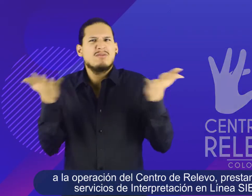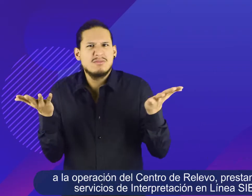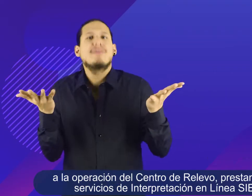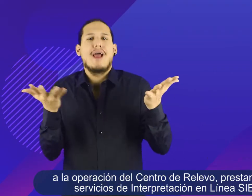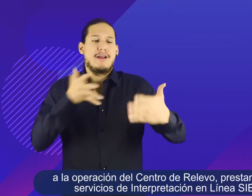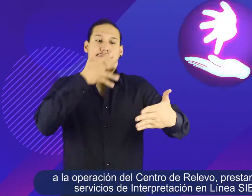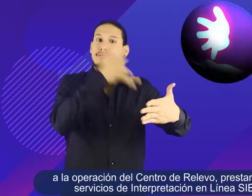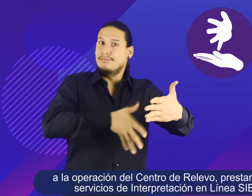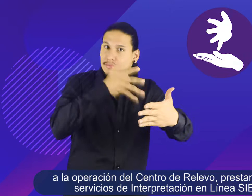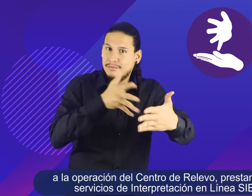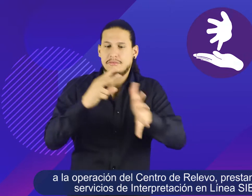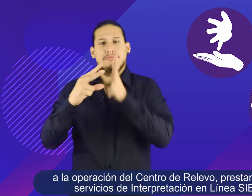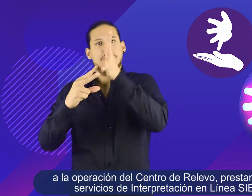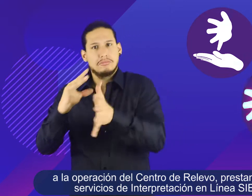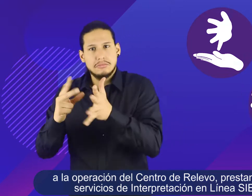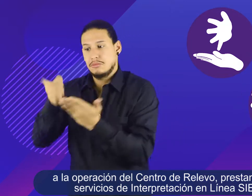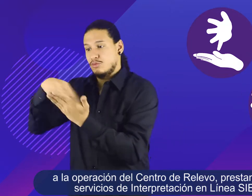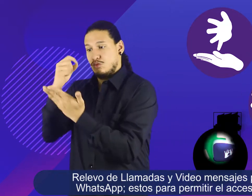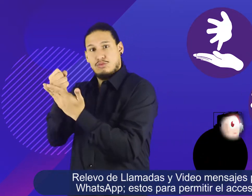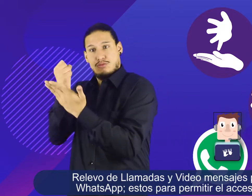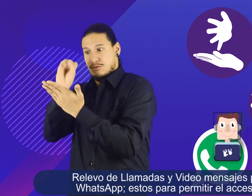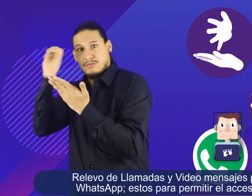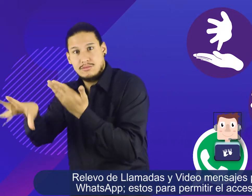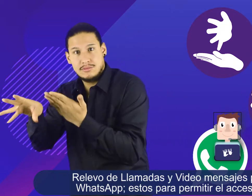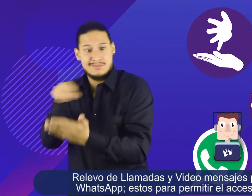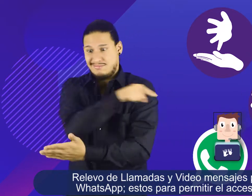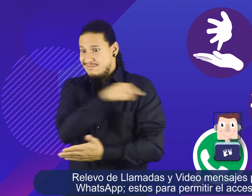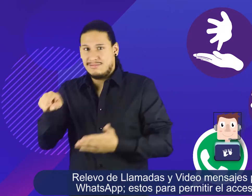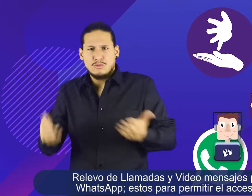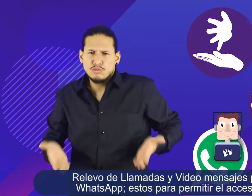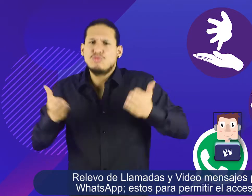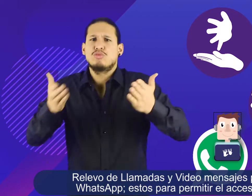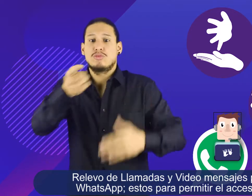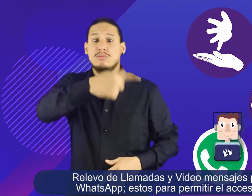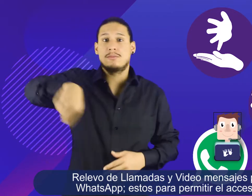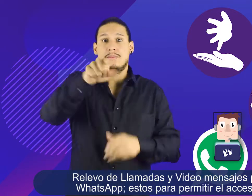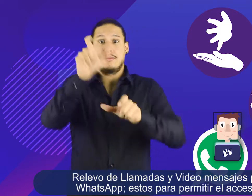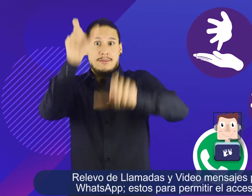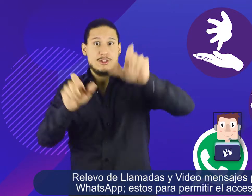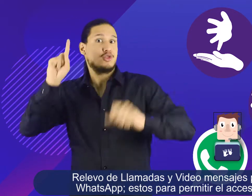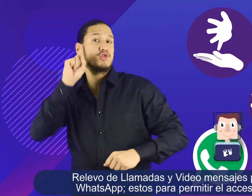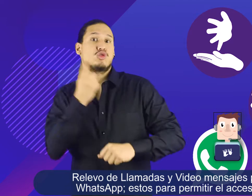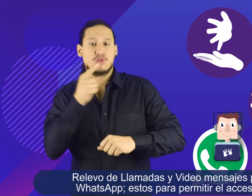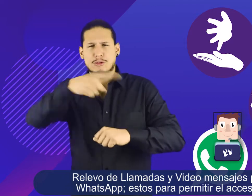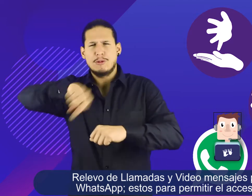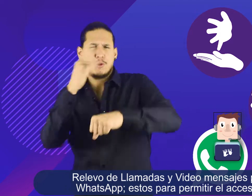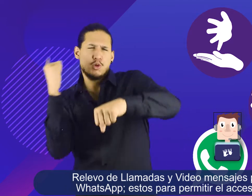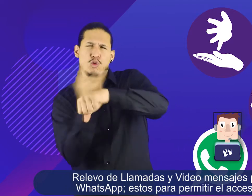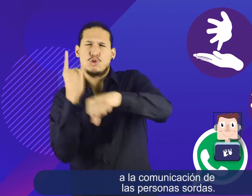Relevo prestando los servicios de interpretación en línea CIEL, relevo de llamadas y videomensajes por WhatsApp, estos para permitir